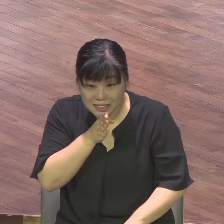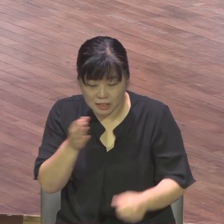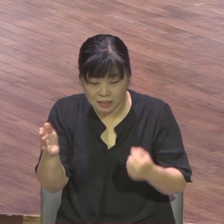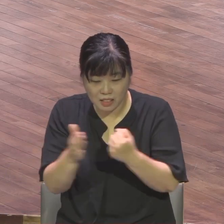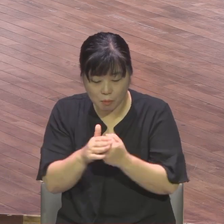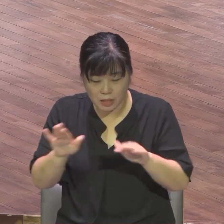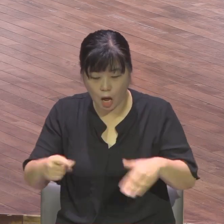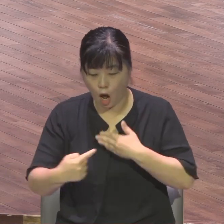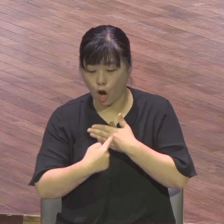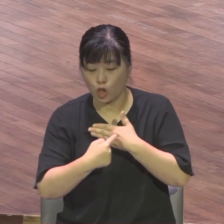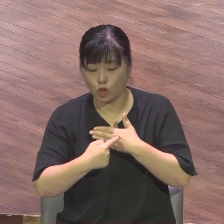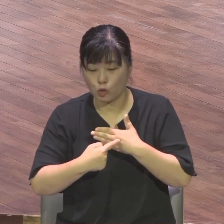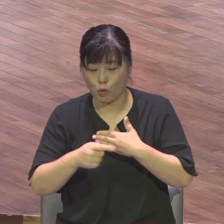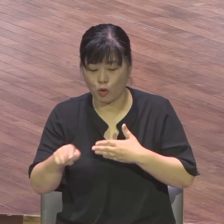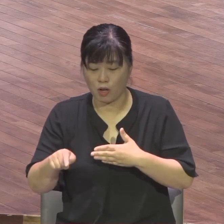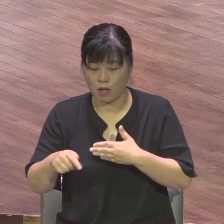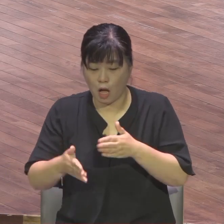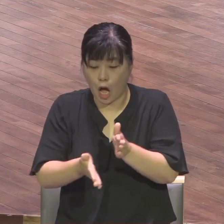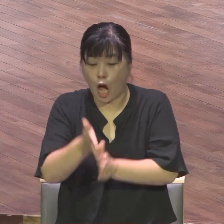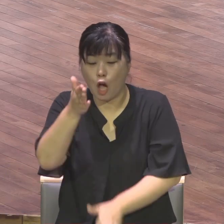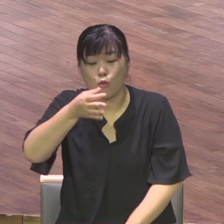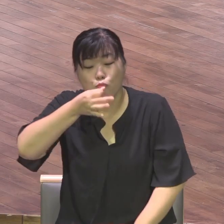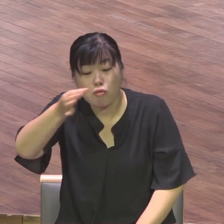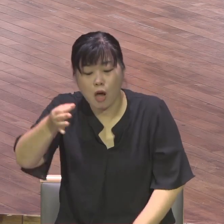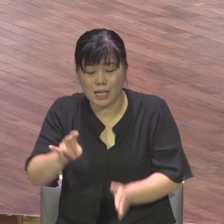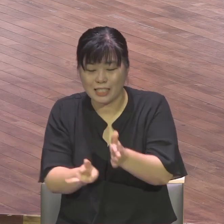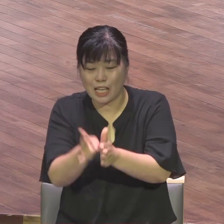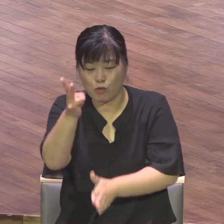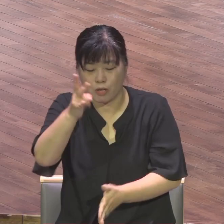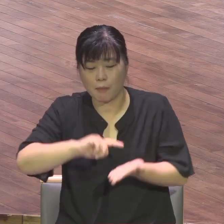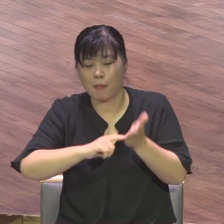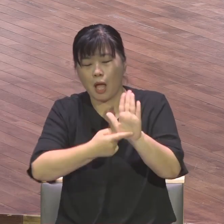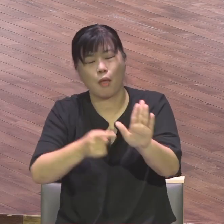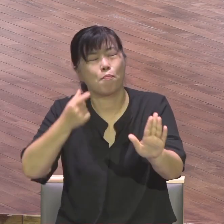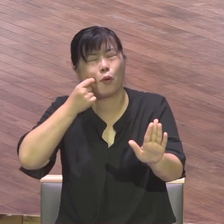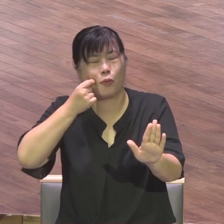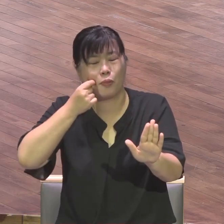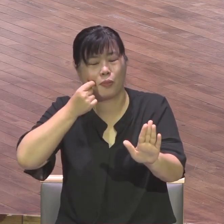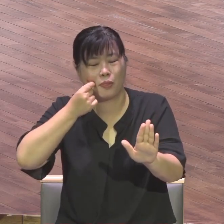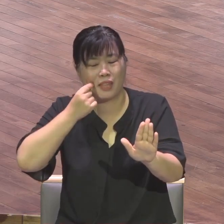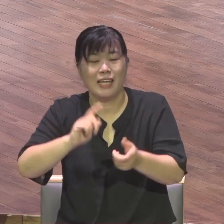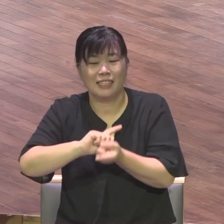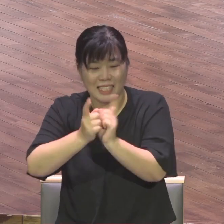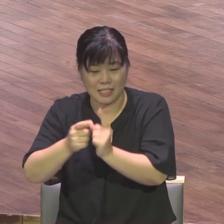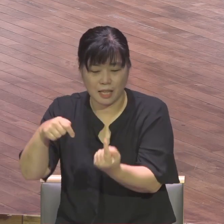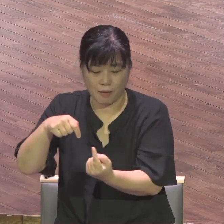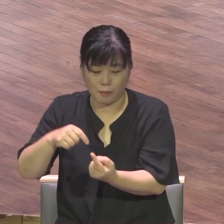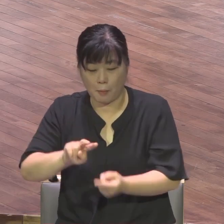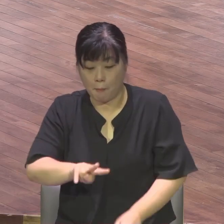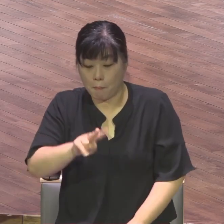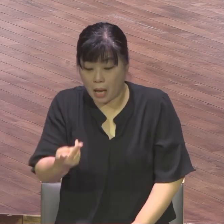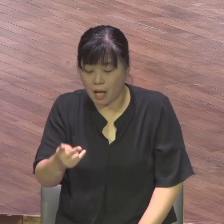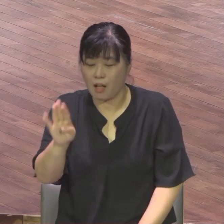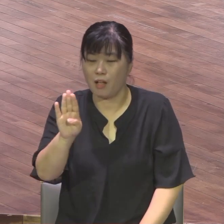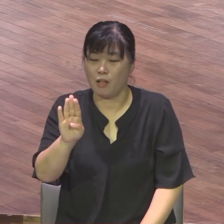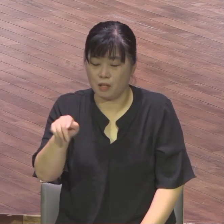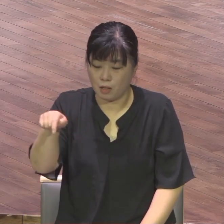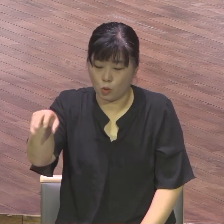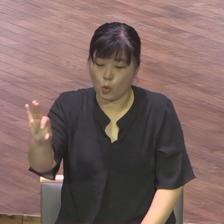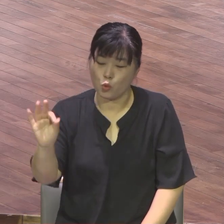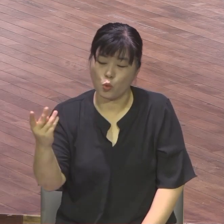칠한 그 도움이 말이죠. 그게 바로 이 팔레스타인이 지고 있는